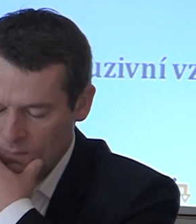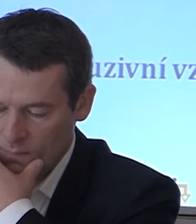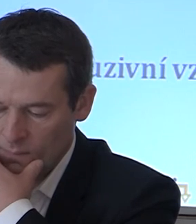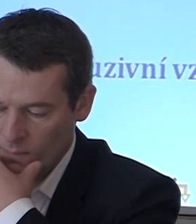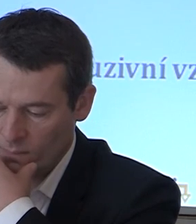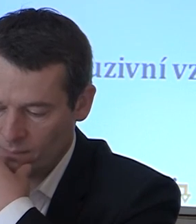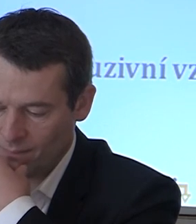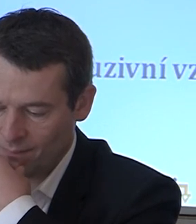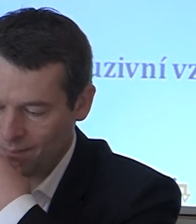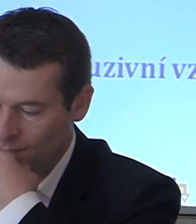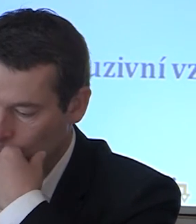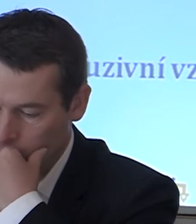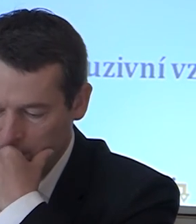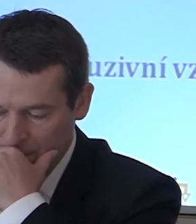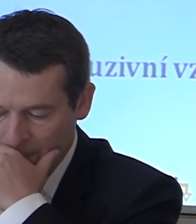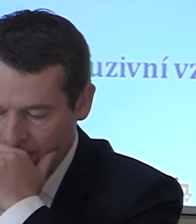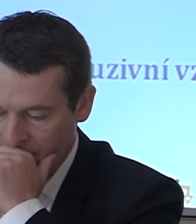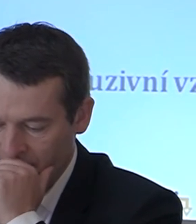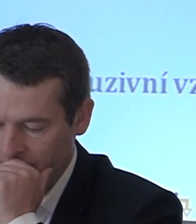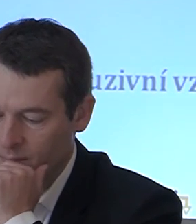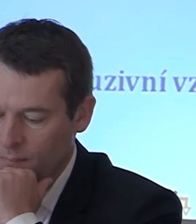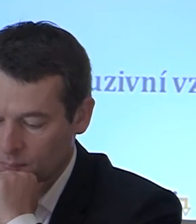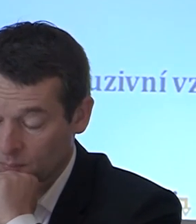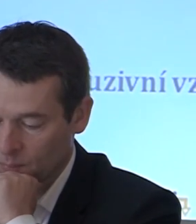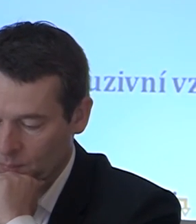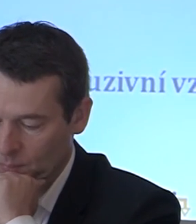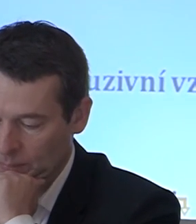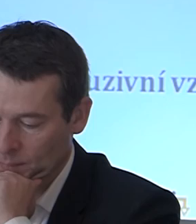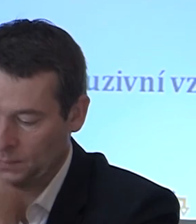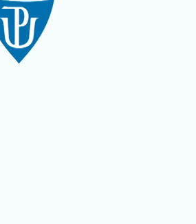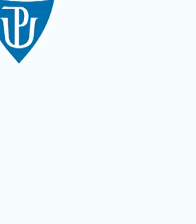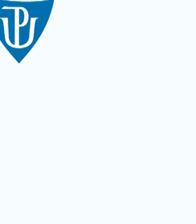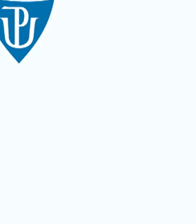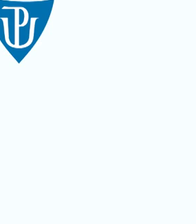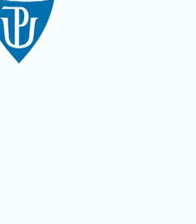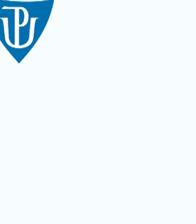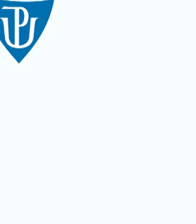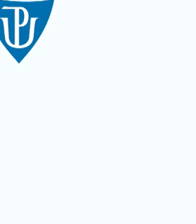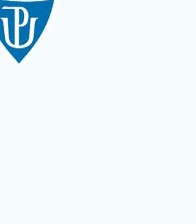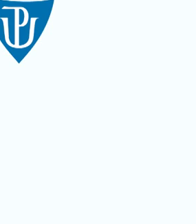nádherným počasím, vydržela po celý dnešní den. Děkuji za pozornost.